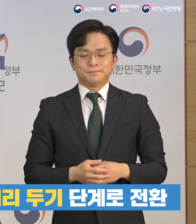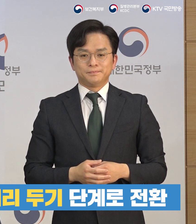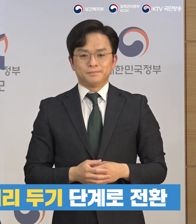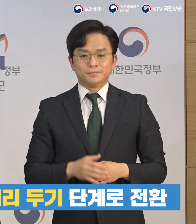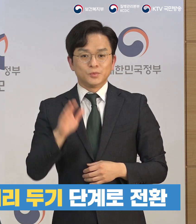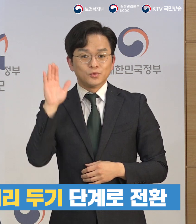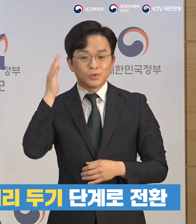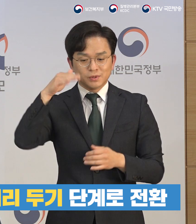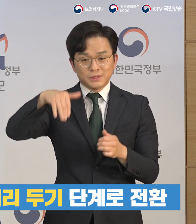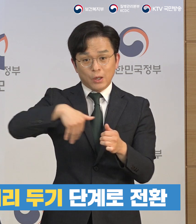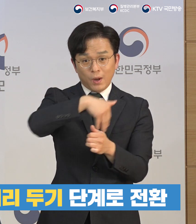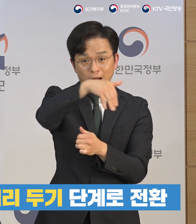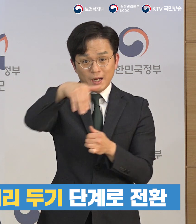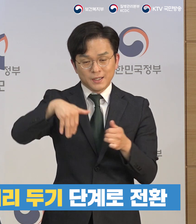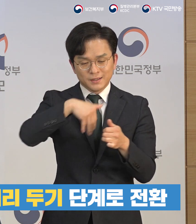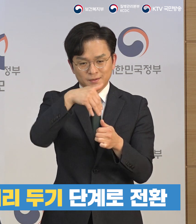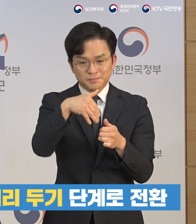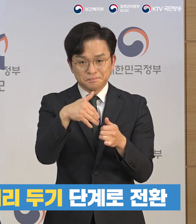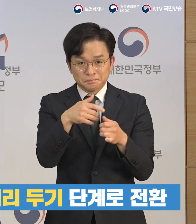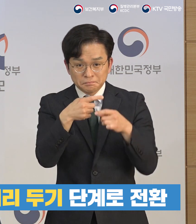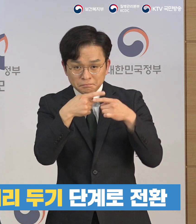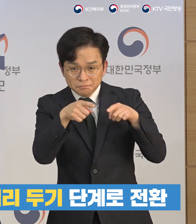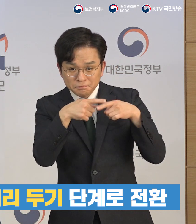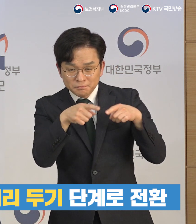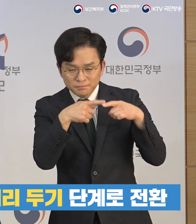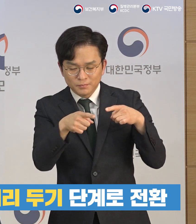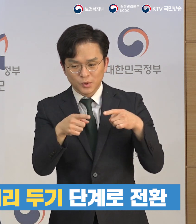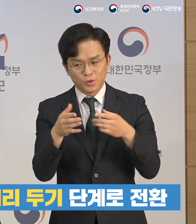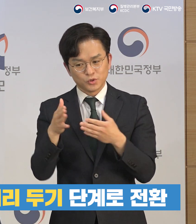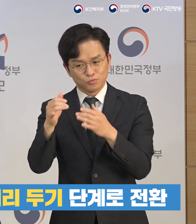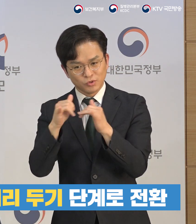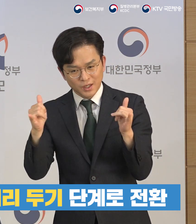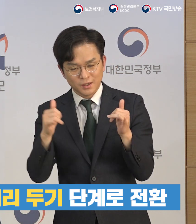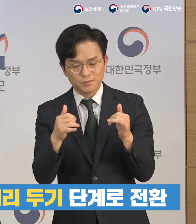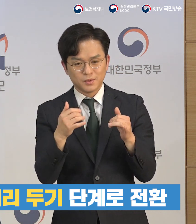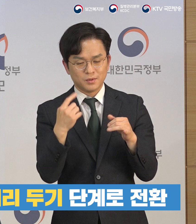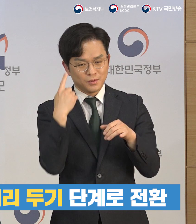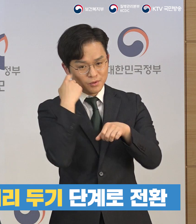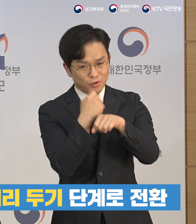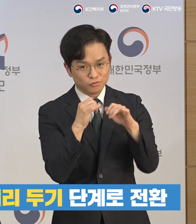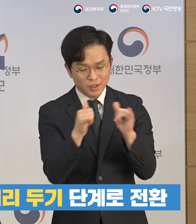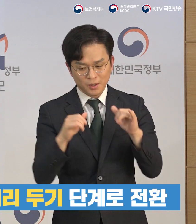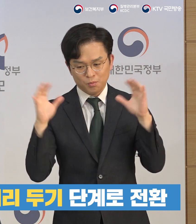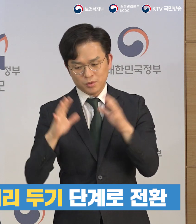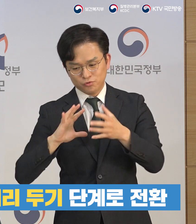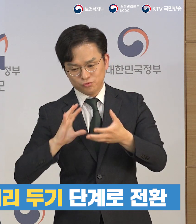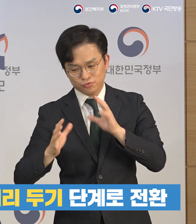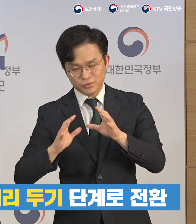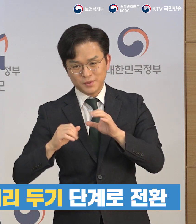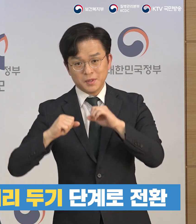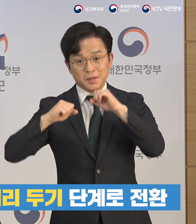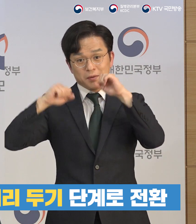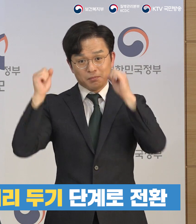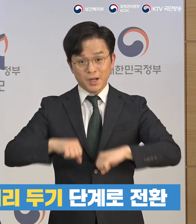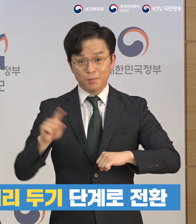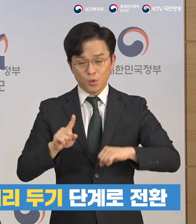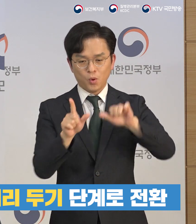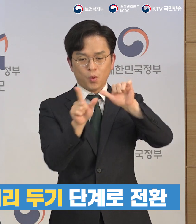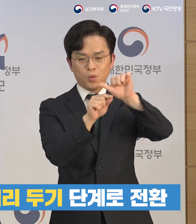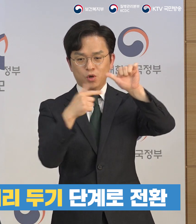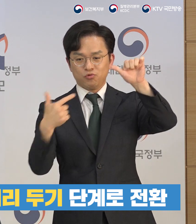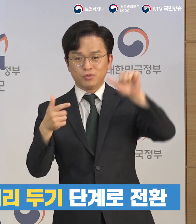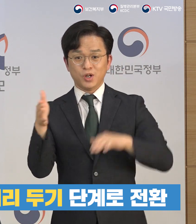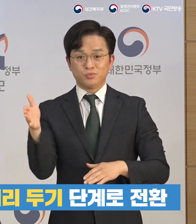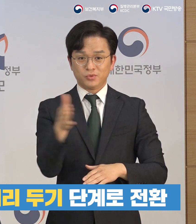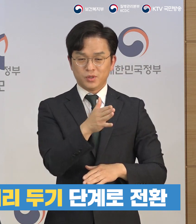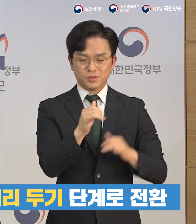행 상황에 대한 진단과 채 합방 윤회 등 각계 전문가들을 여긴 을 고려하여 5월 6일부터 는